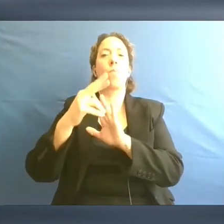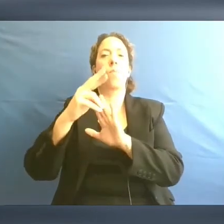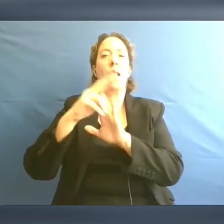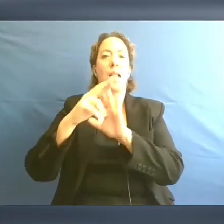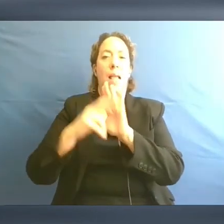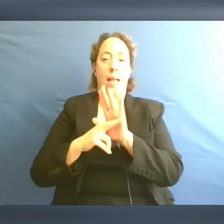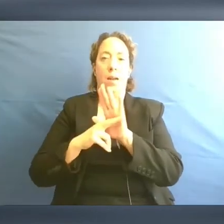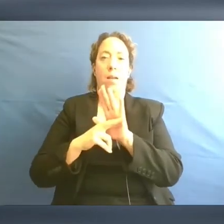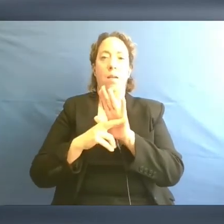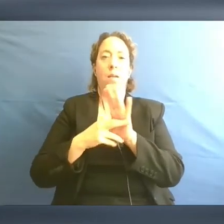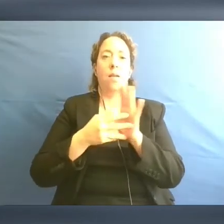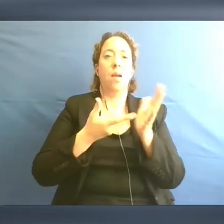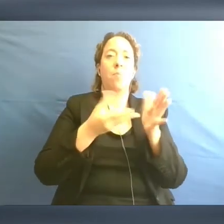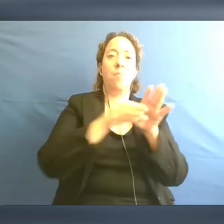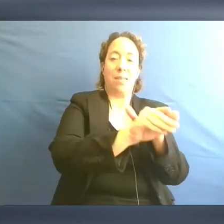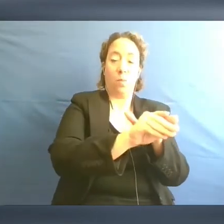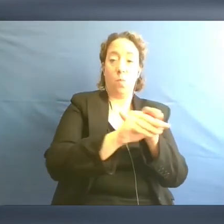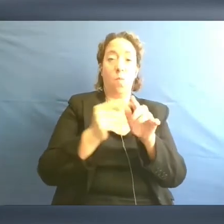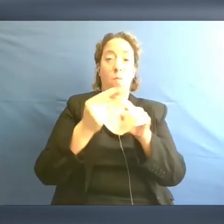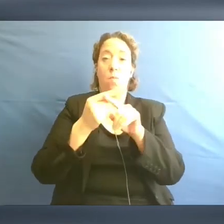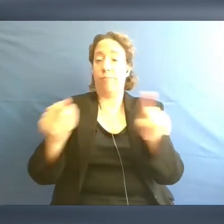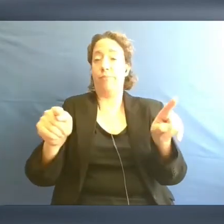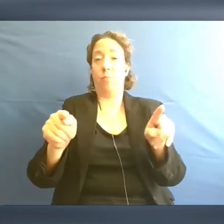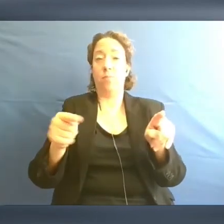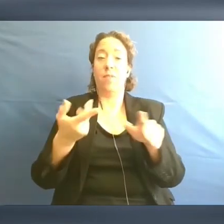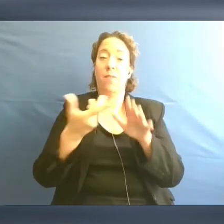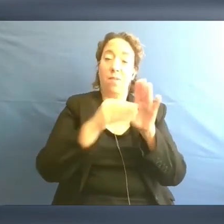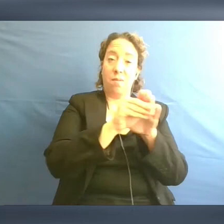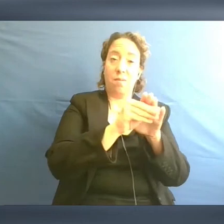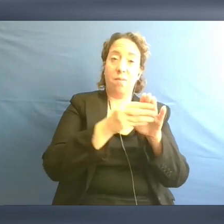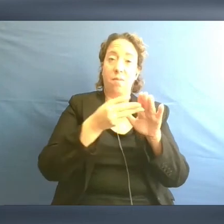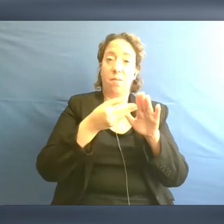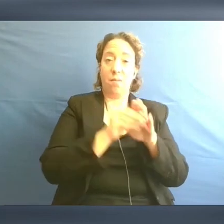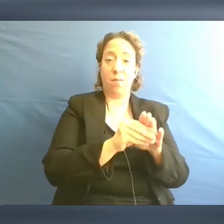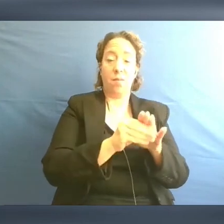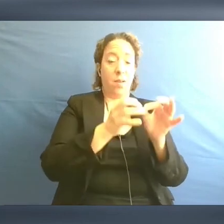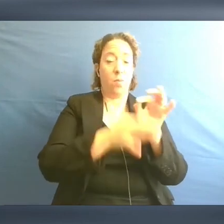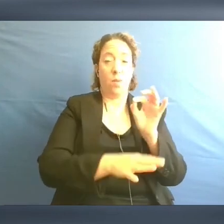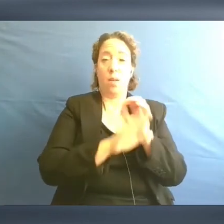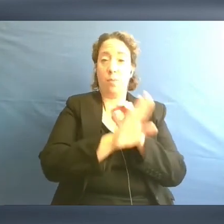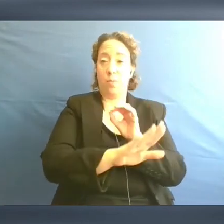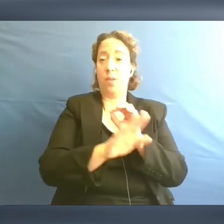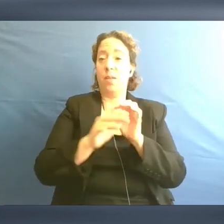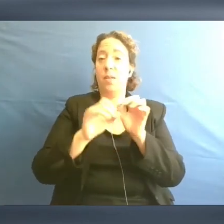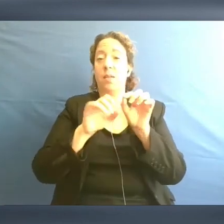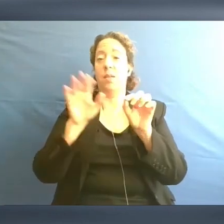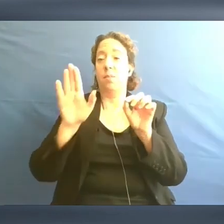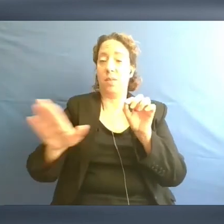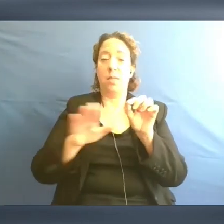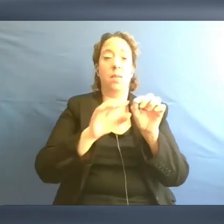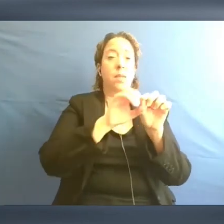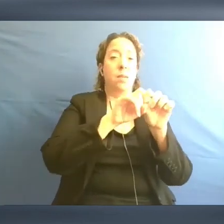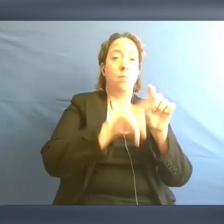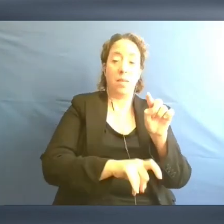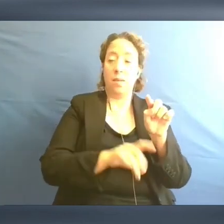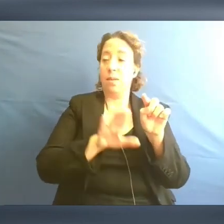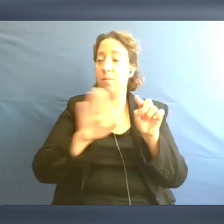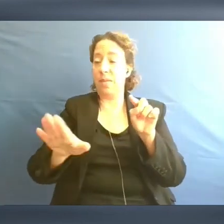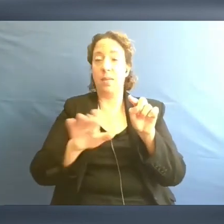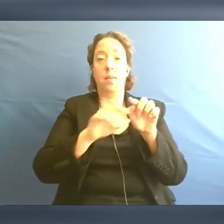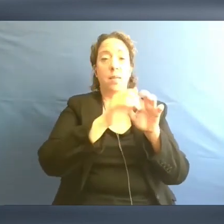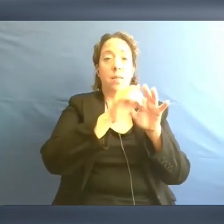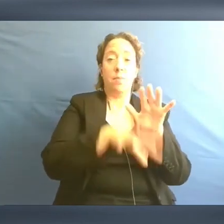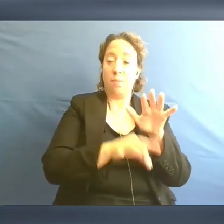indépendantes de l'implémentation. Donc chaque implémentation va donner le même résultat pour chaque test. C'est à ça que servent les jeux de test et les comptes rendus